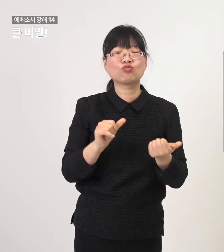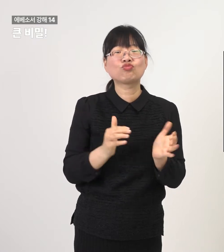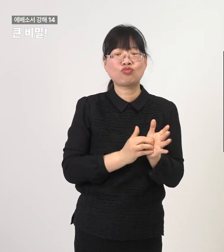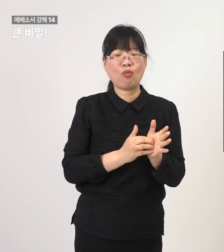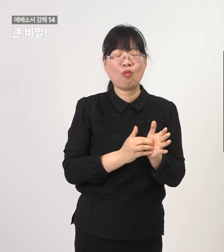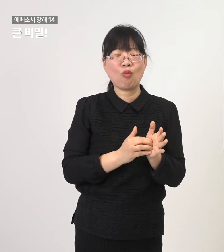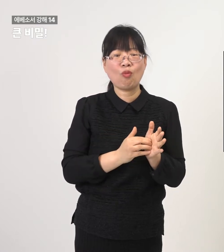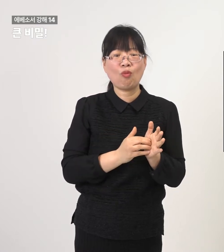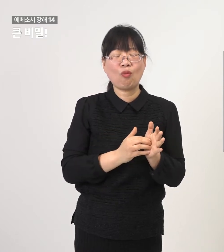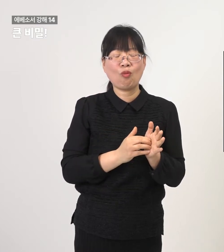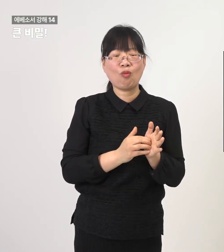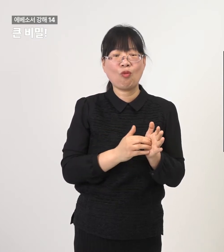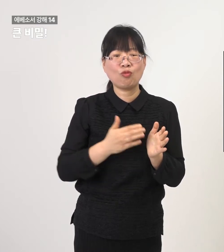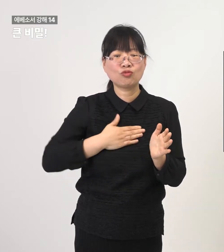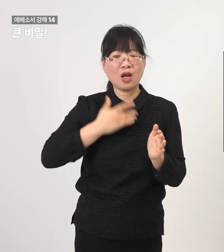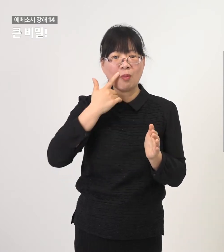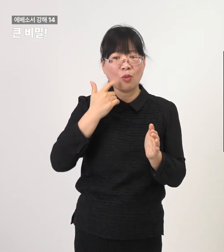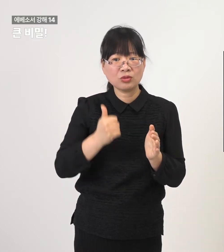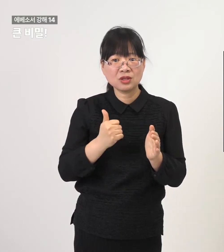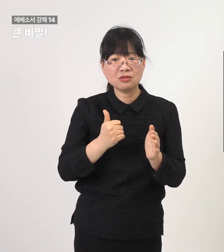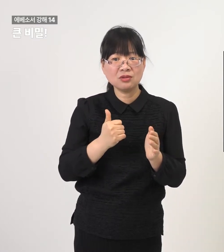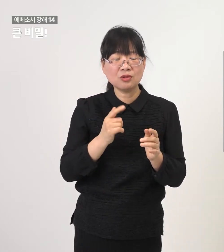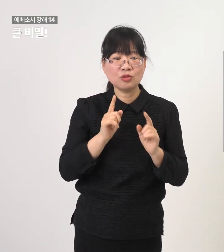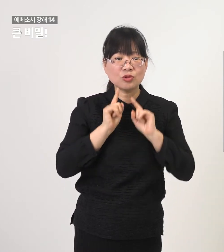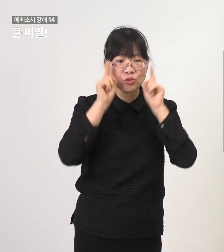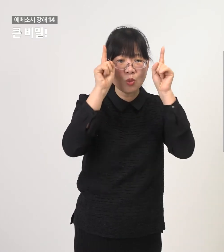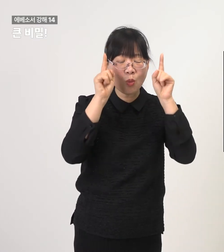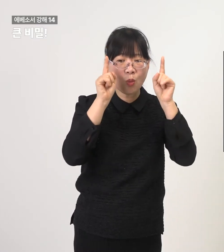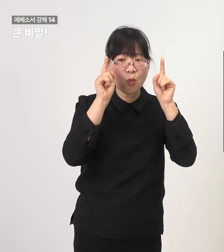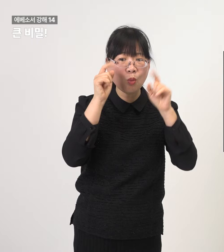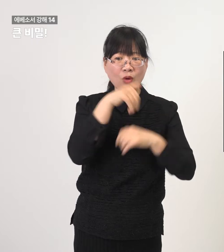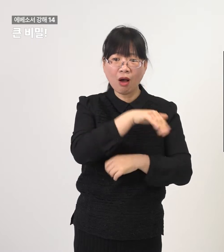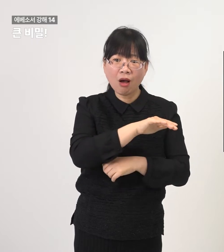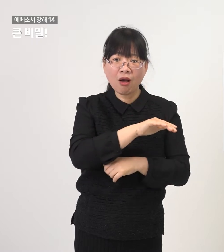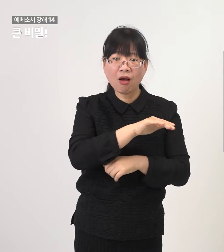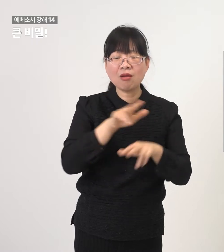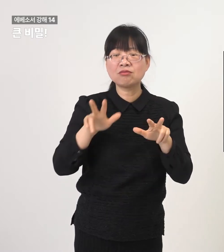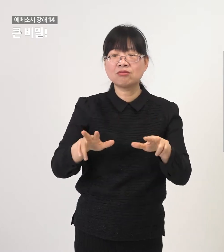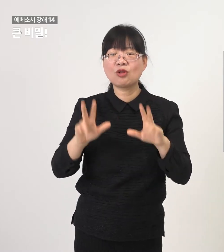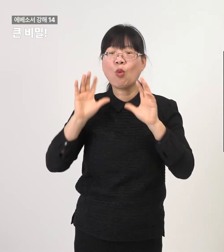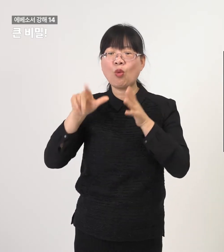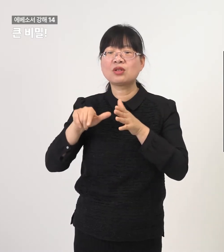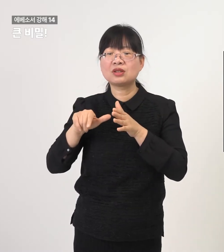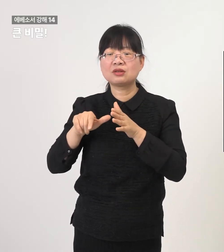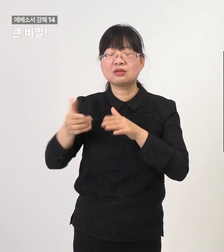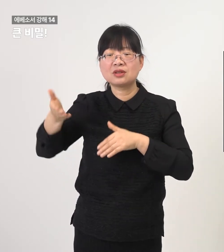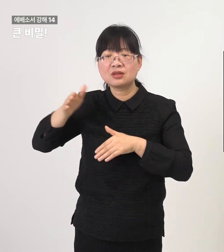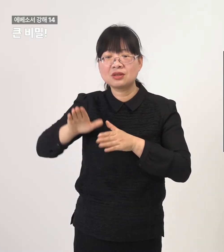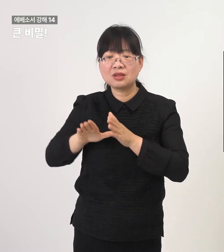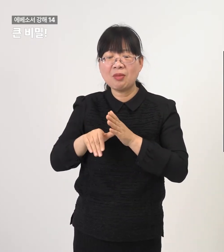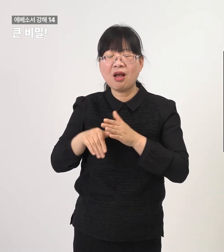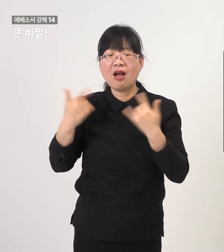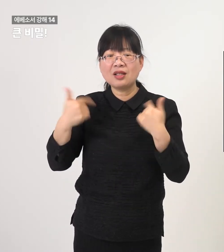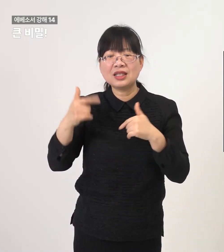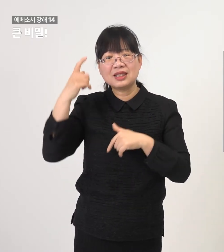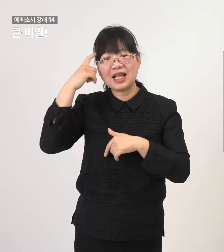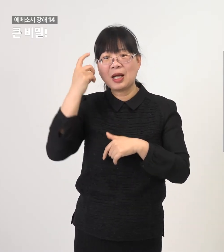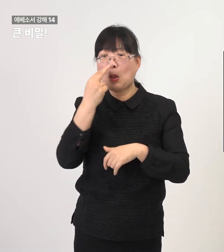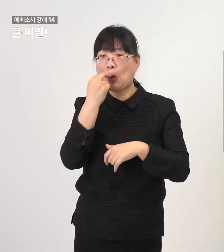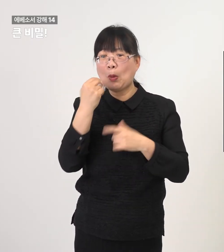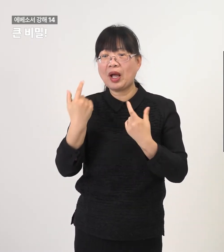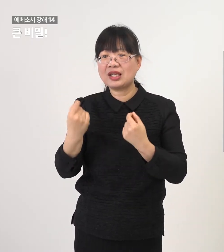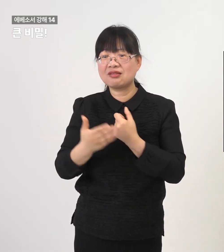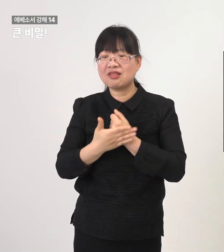돌아가셨는데 그러면 우리 아버지도 지옥 가셨을까? 지금도 어리지만 그때도 뭐 생각이 늘